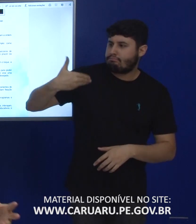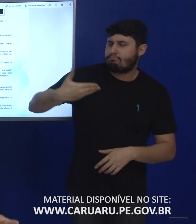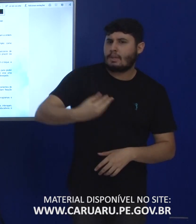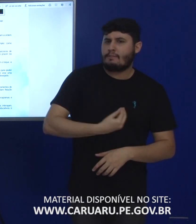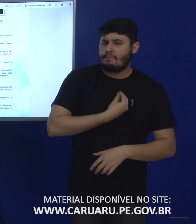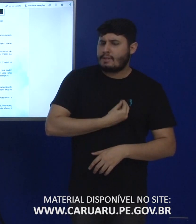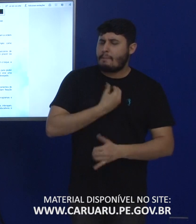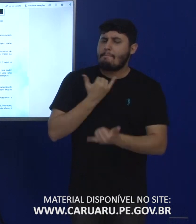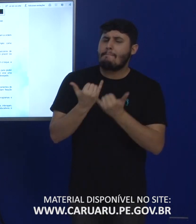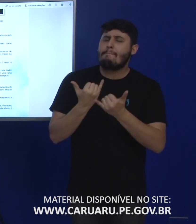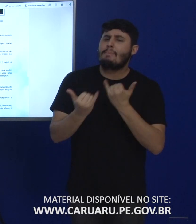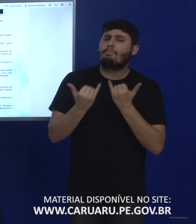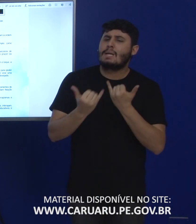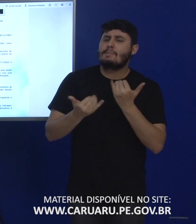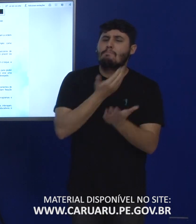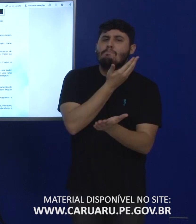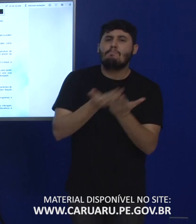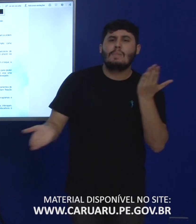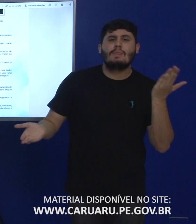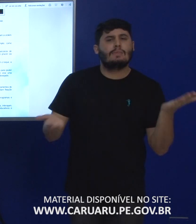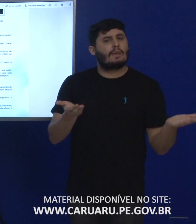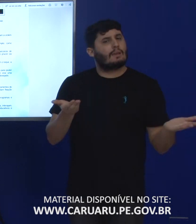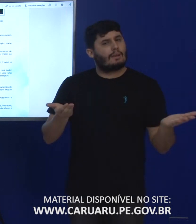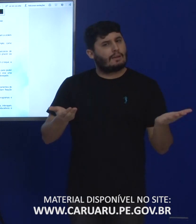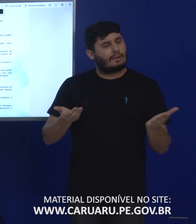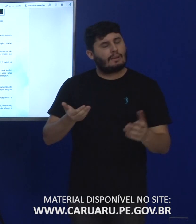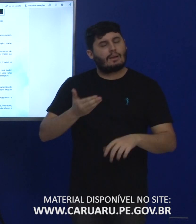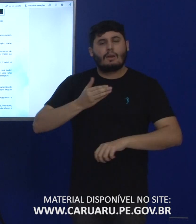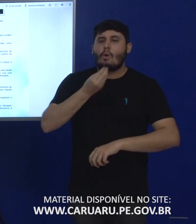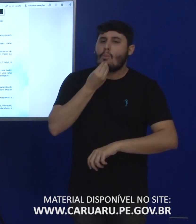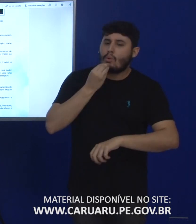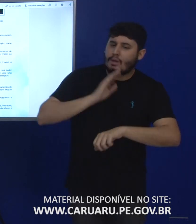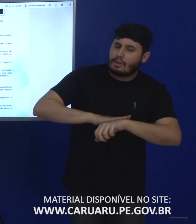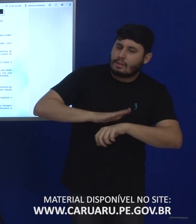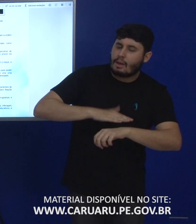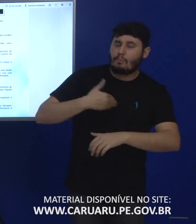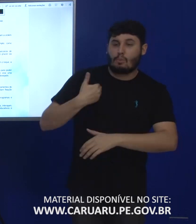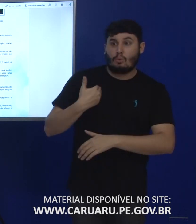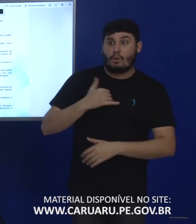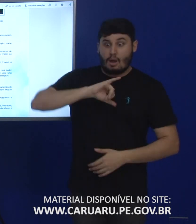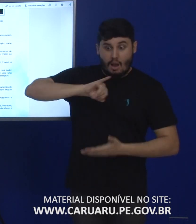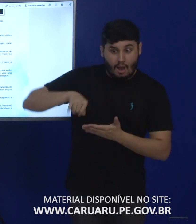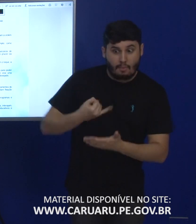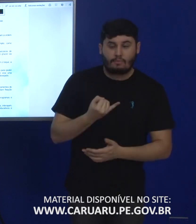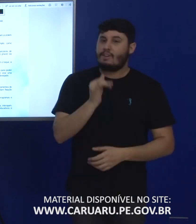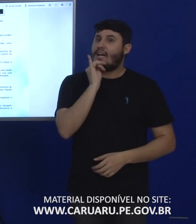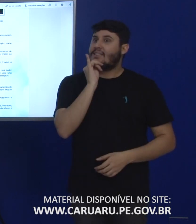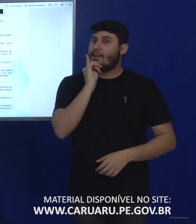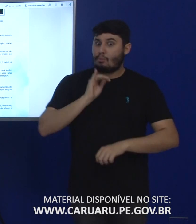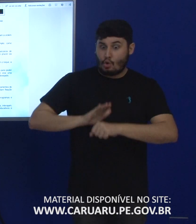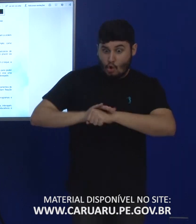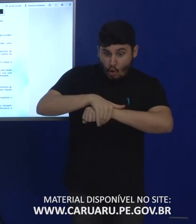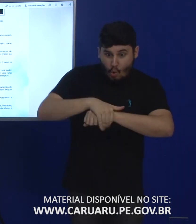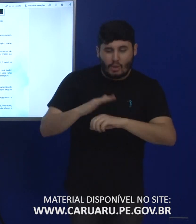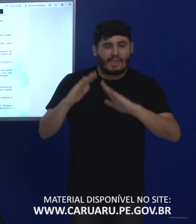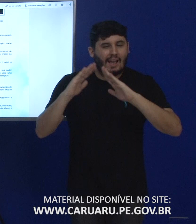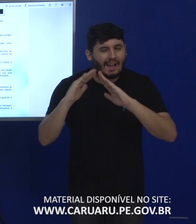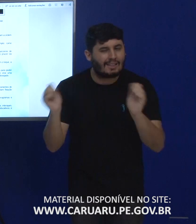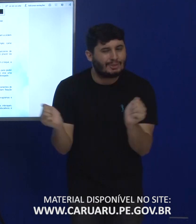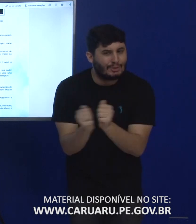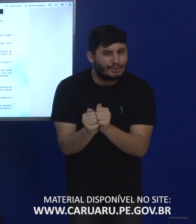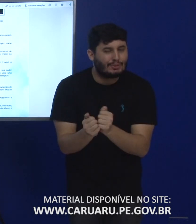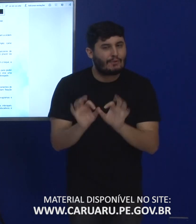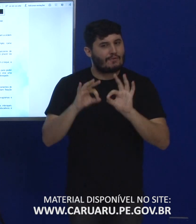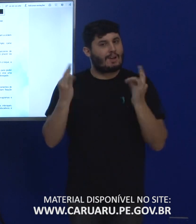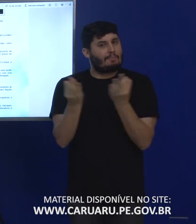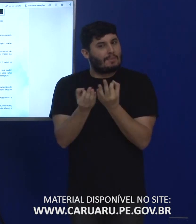da nossa história da humanidade. Então, que tal retomar isso hoje? Que tal aproveitar as noites em casa, em família, nesse